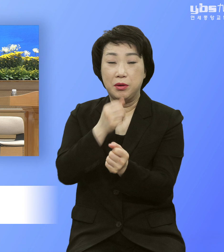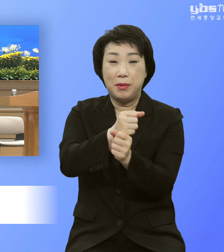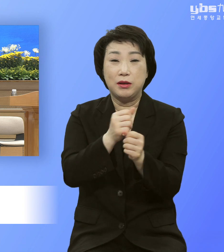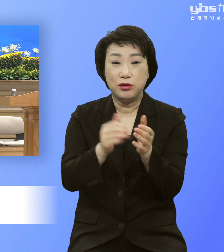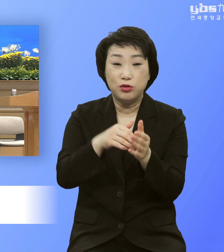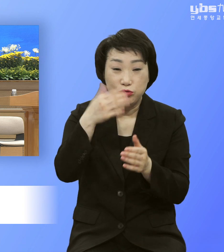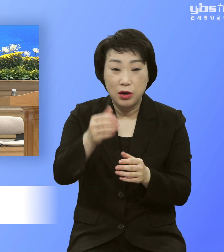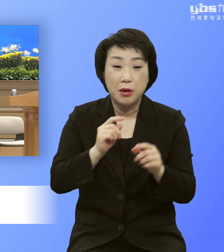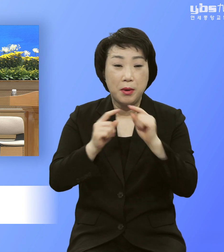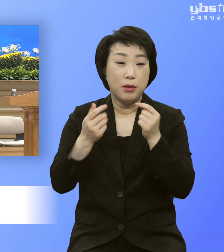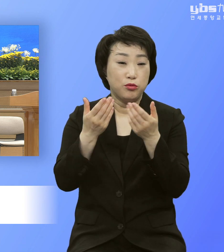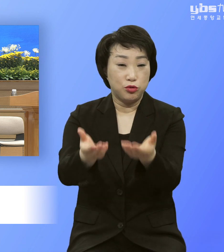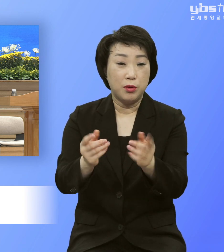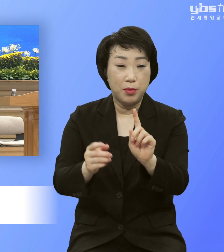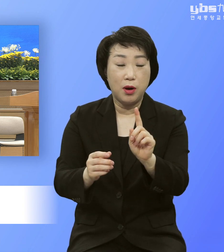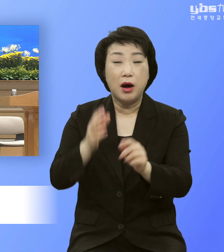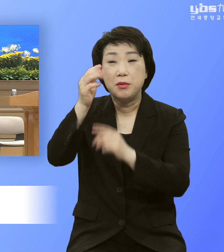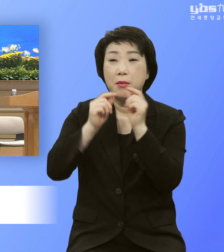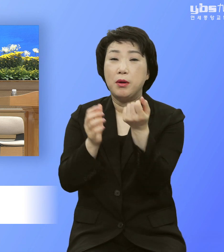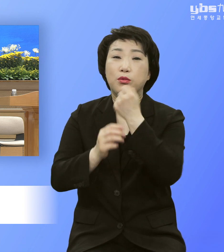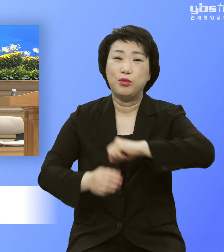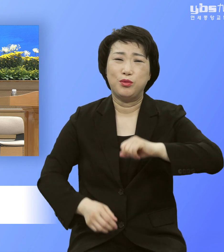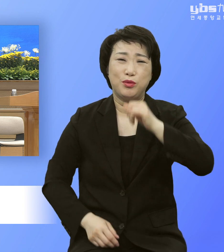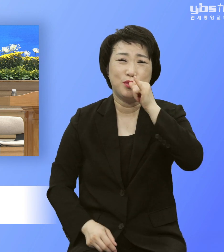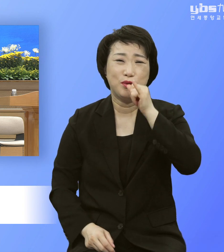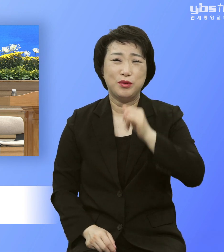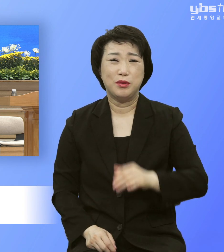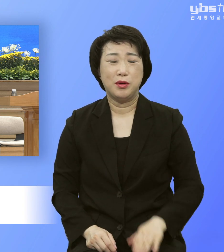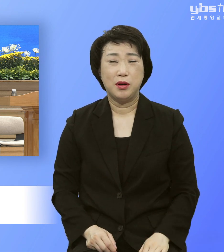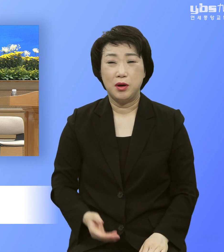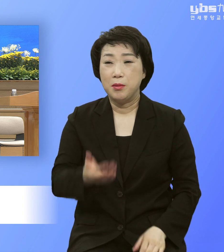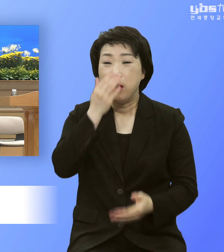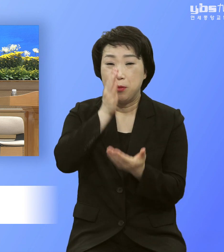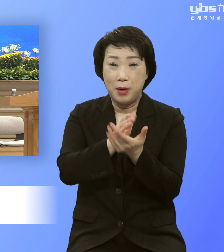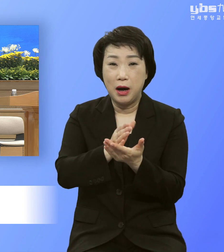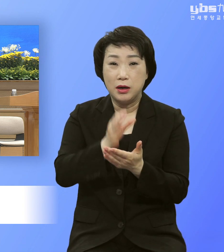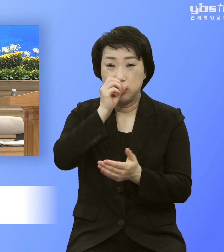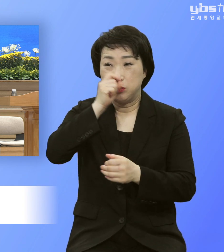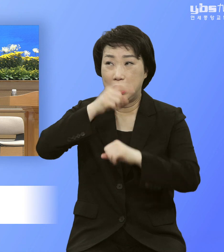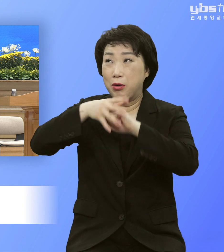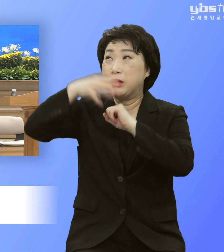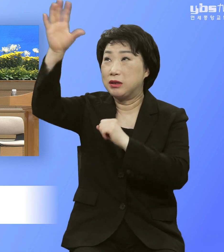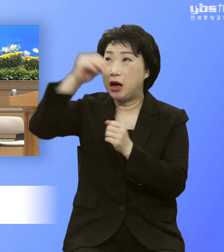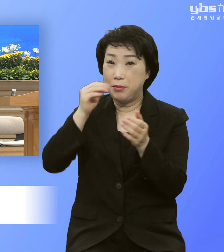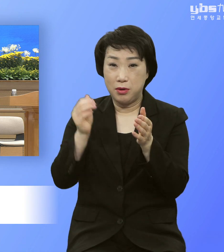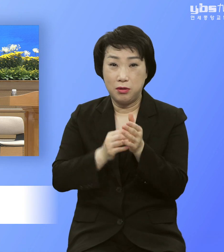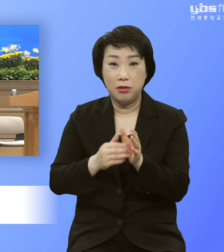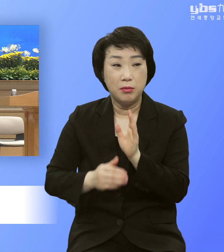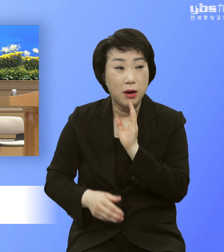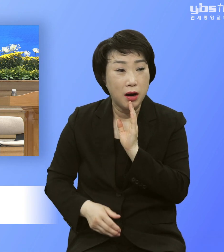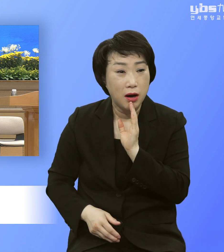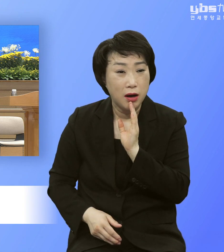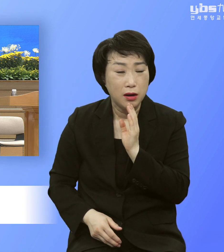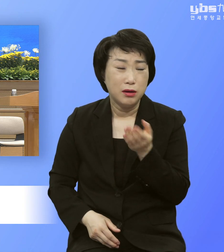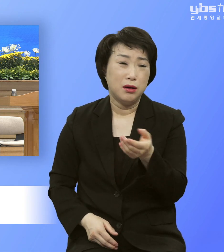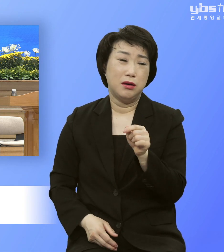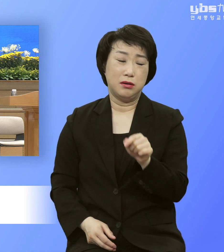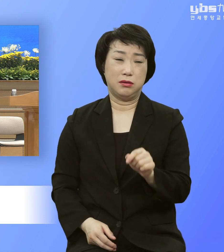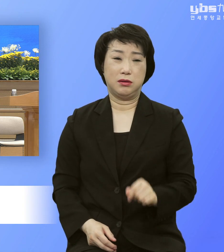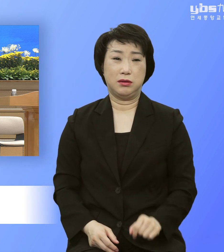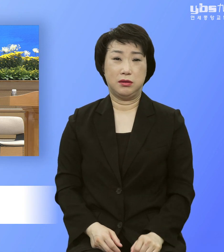놓고 말씀하시니까 하나님 말씀을 안 들어요. 먹지 말라는데 먹어요. 선악과를 먹지 말라는데